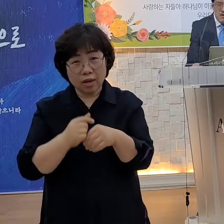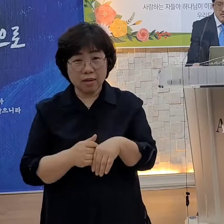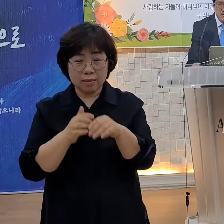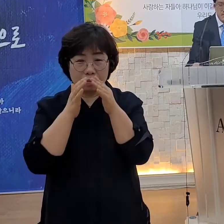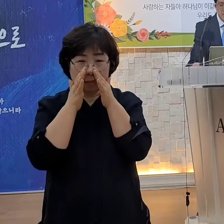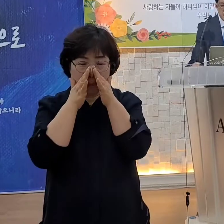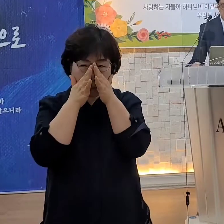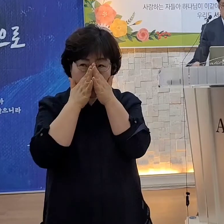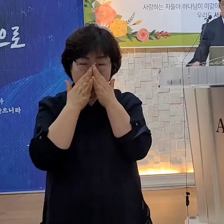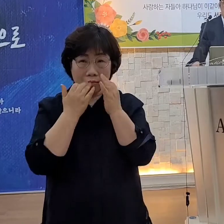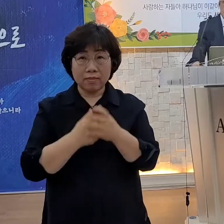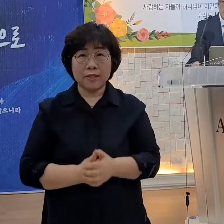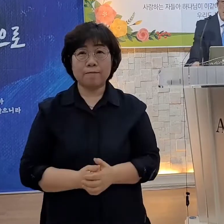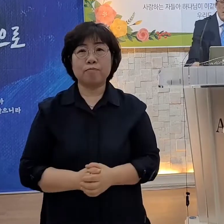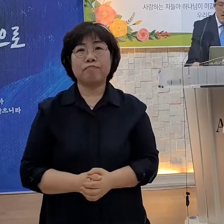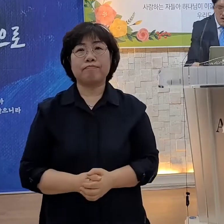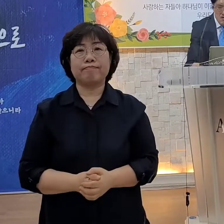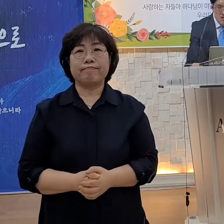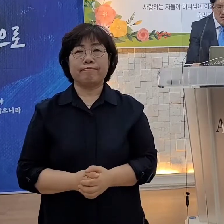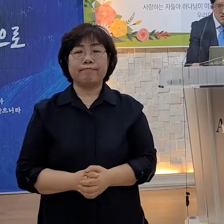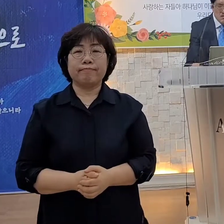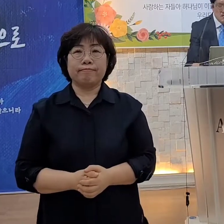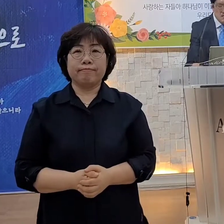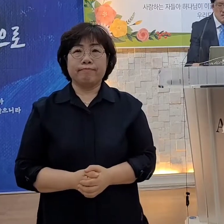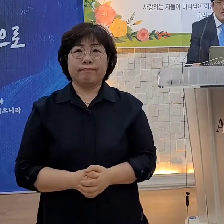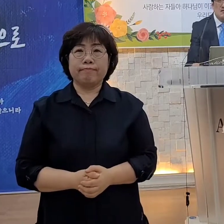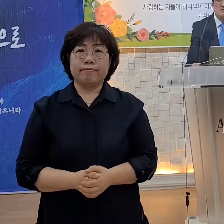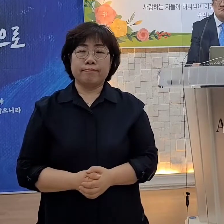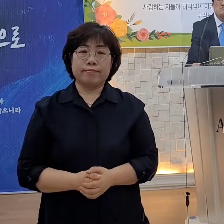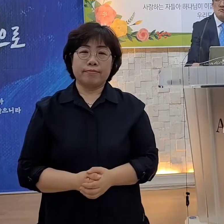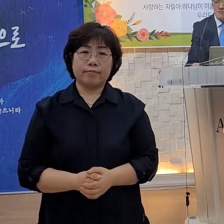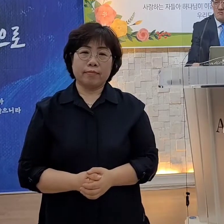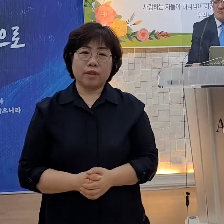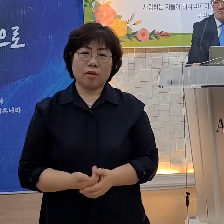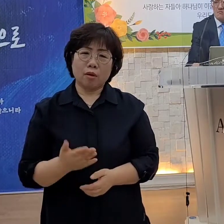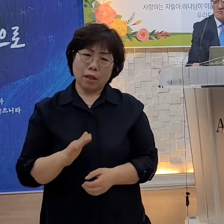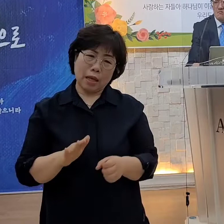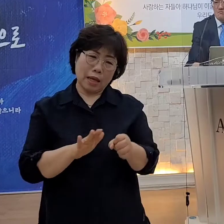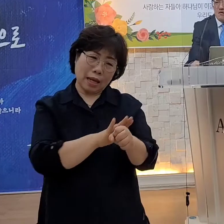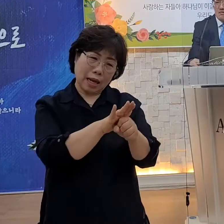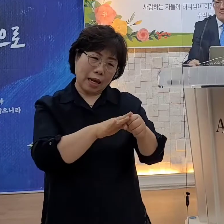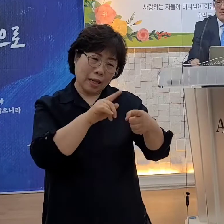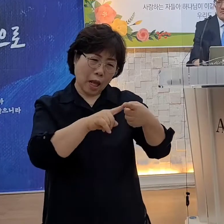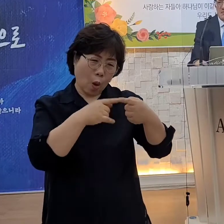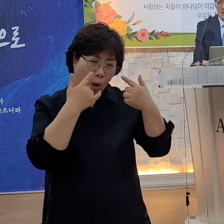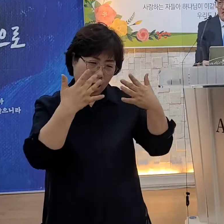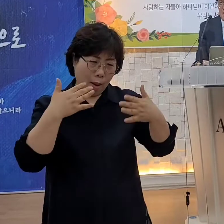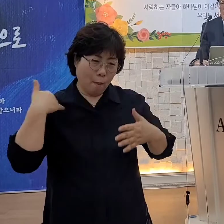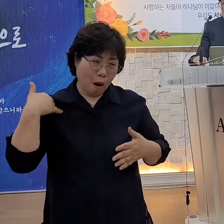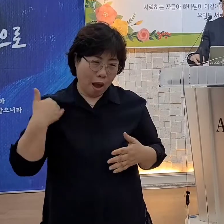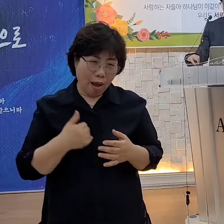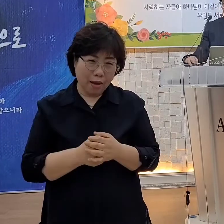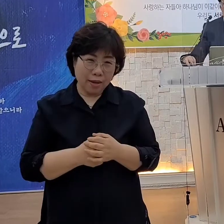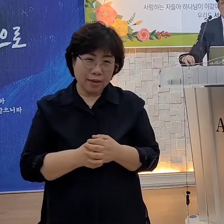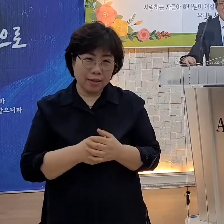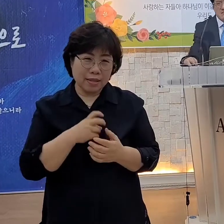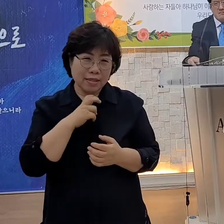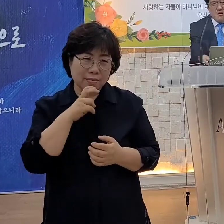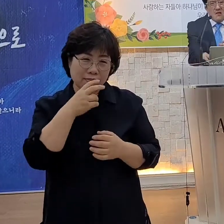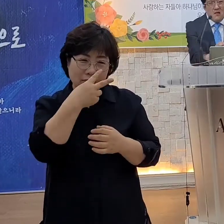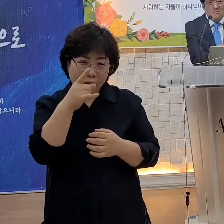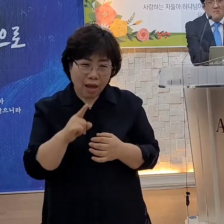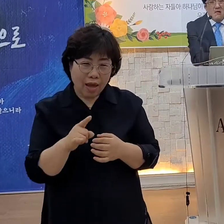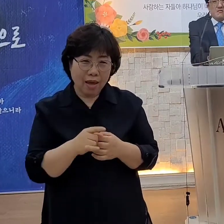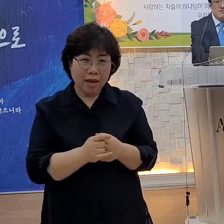이게 사실은 사랑이 이런 것인 줄은 몰랐고, 그죠? 우리가 처음에 20대 때 젊은 남녀가